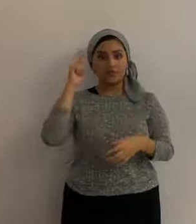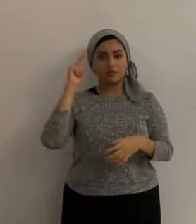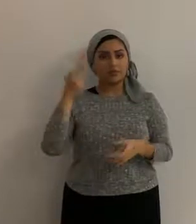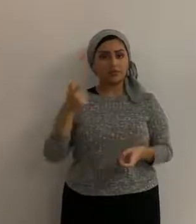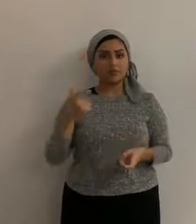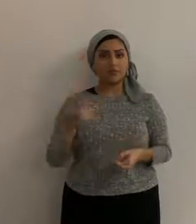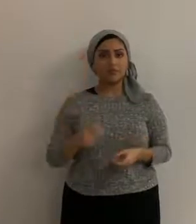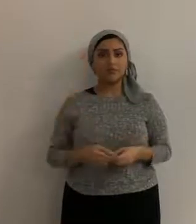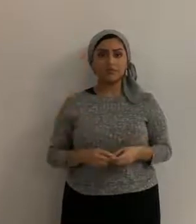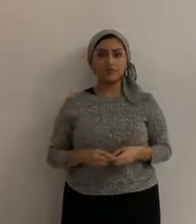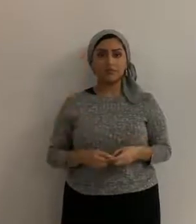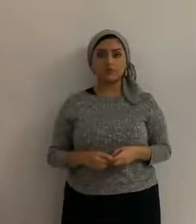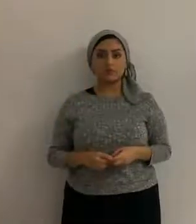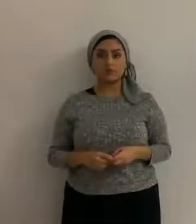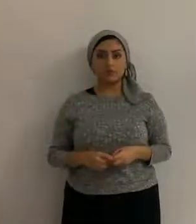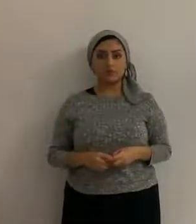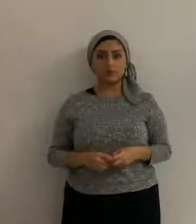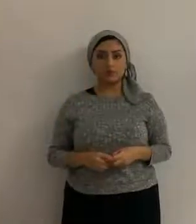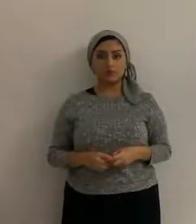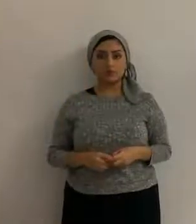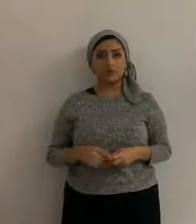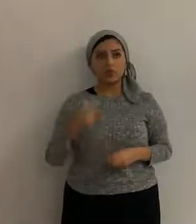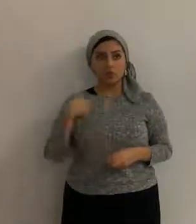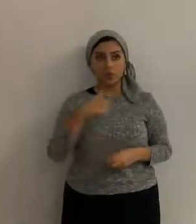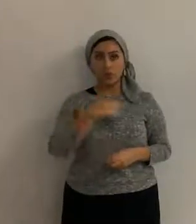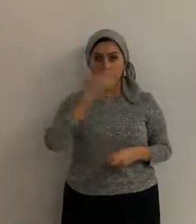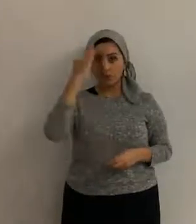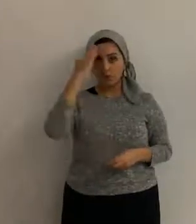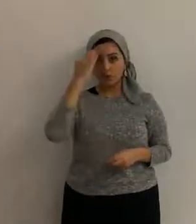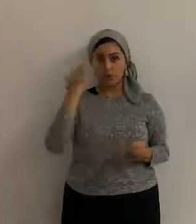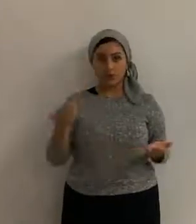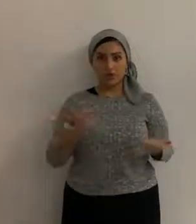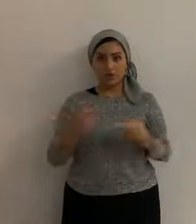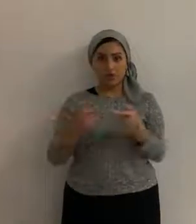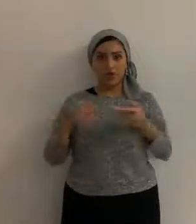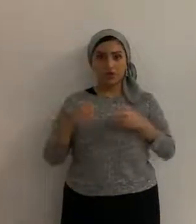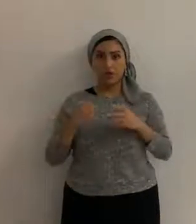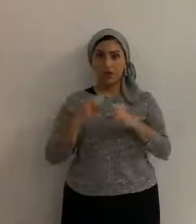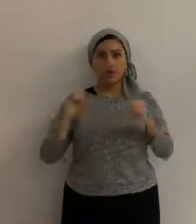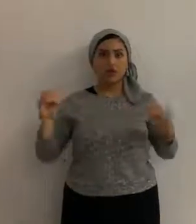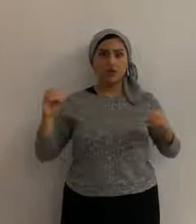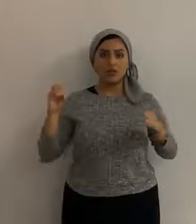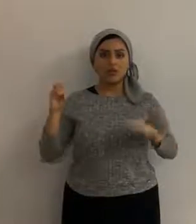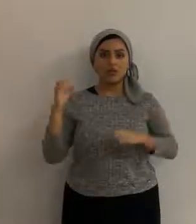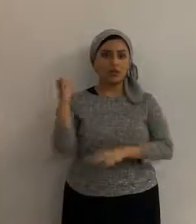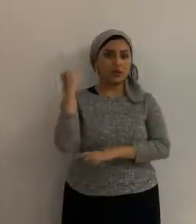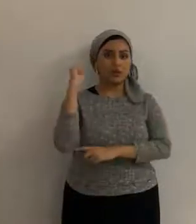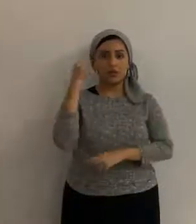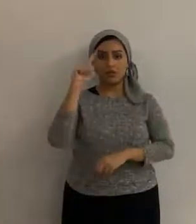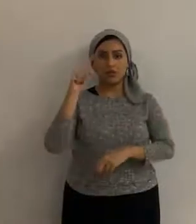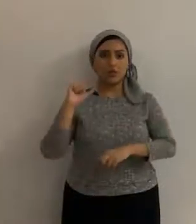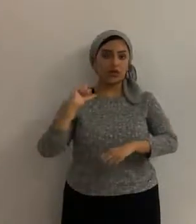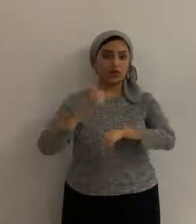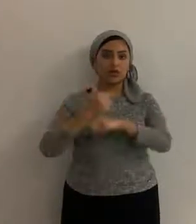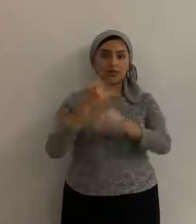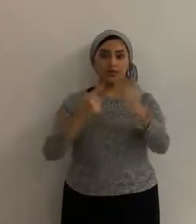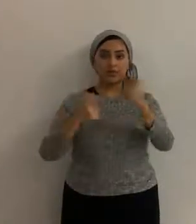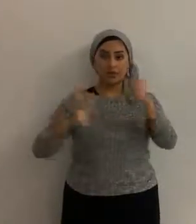Aquí sabemos que en este lugar no hay oposición para construir algo grande. Aquí arriba sí, hay